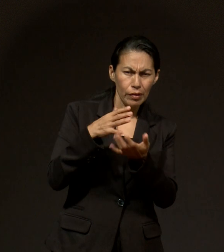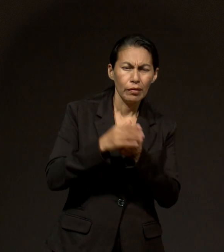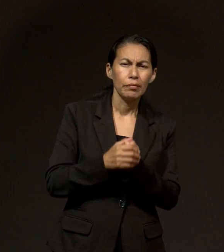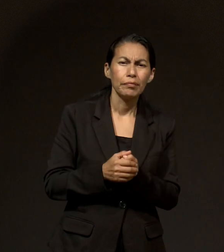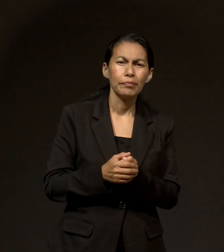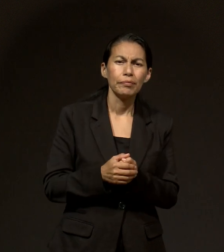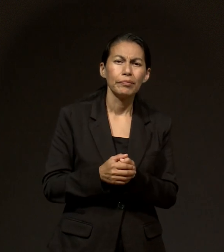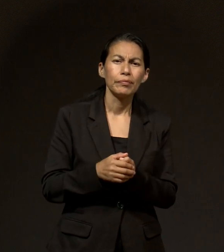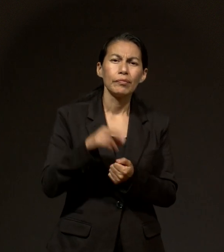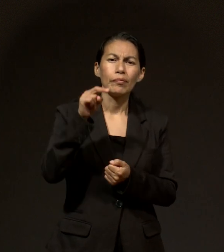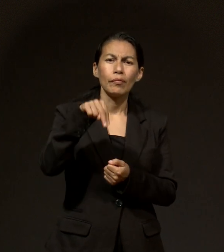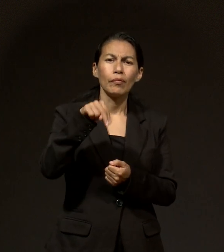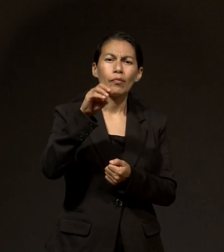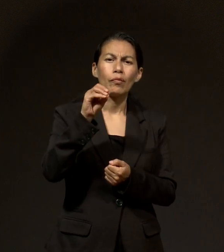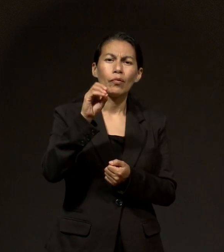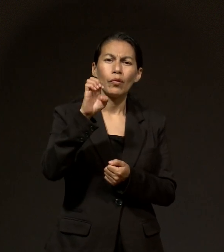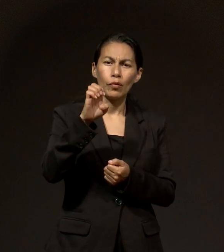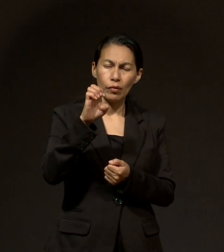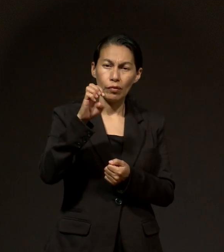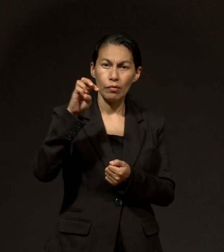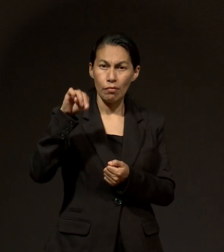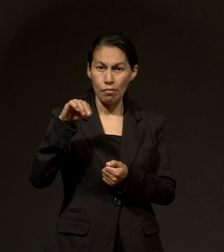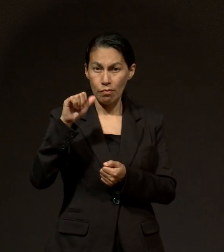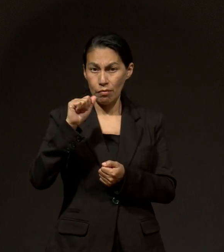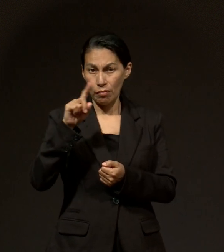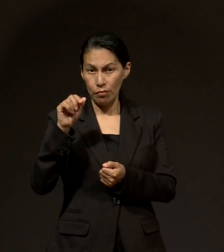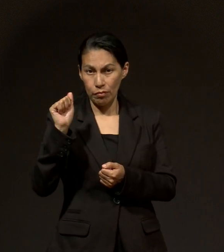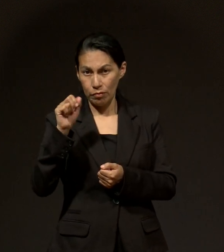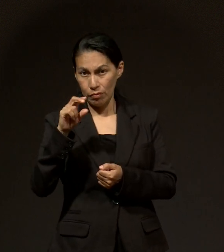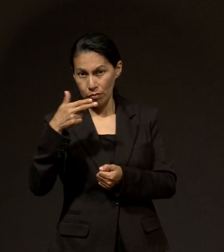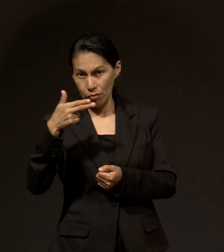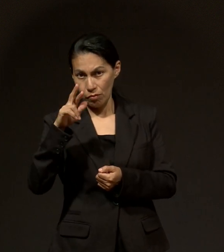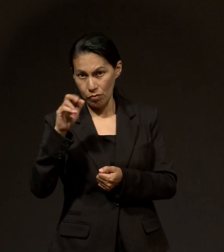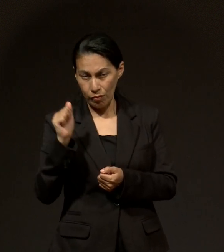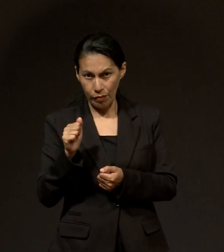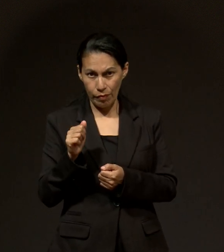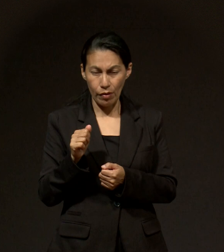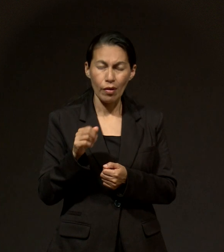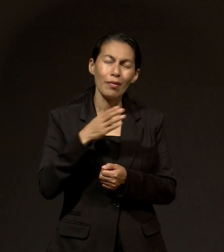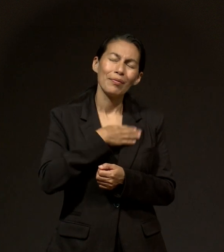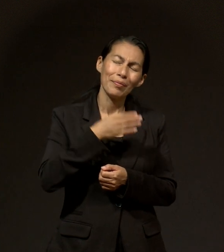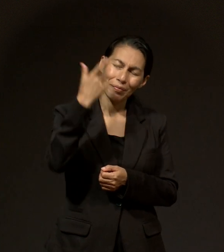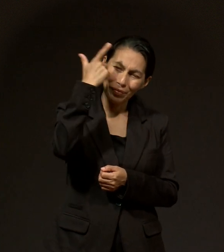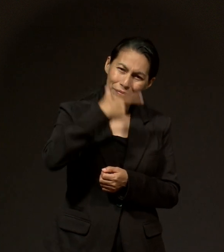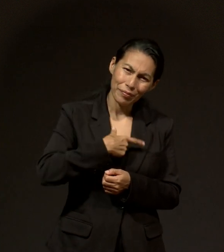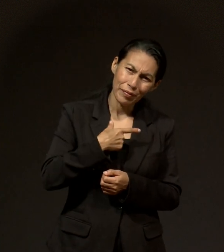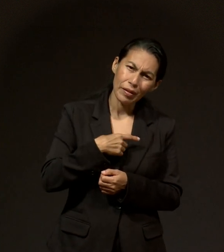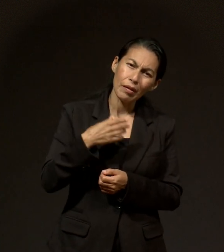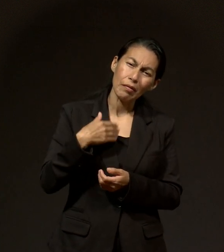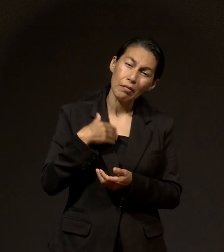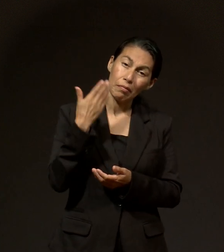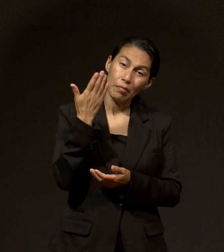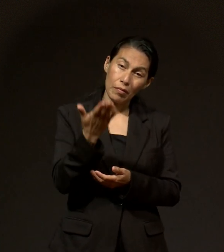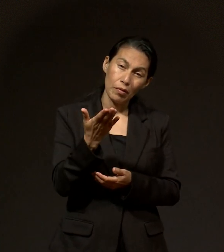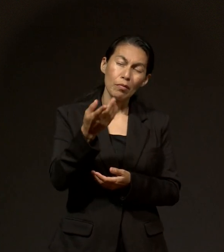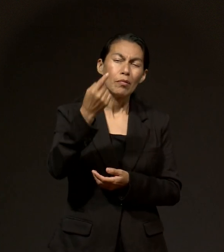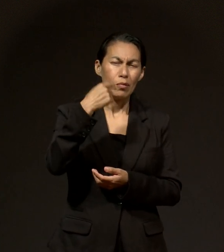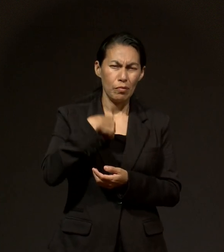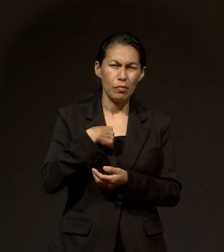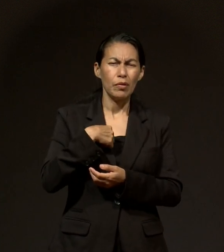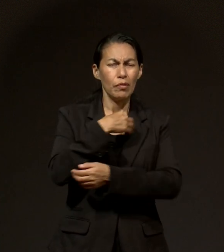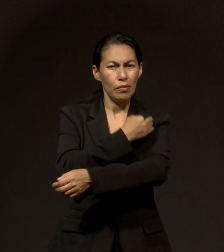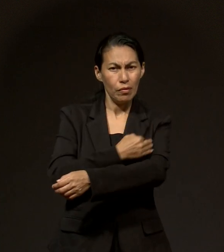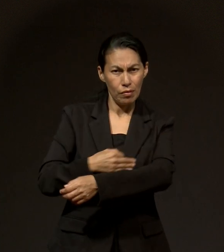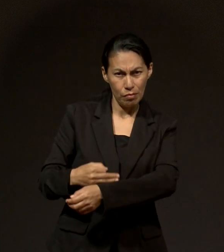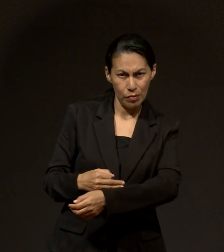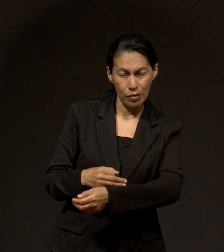programa Noé Mazagua Buenas noches nos dice Comparto mis peticiones con ustedes